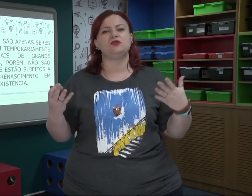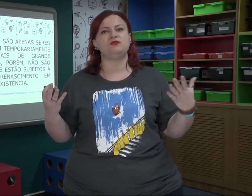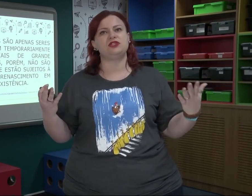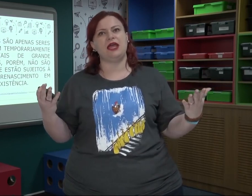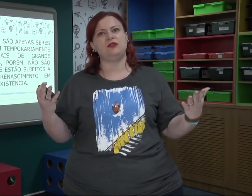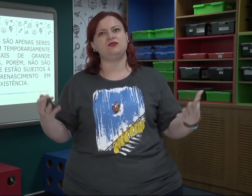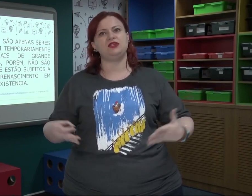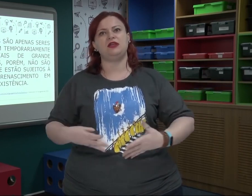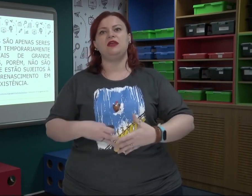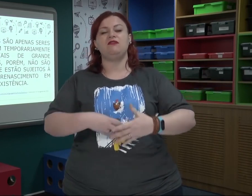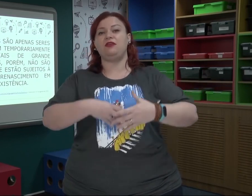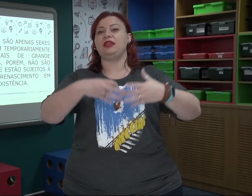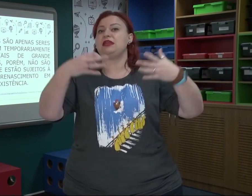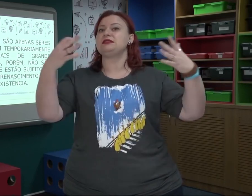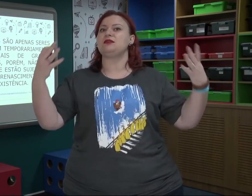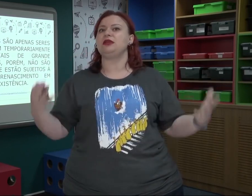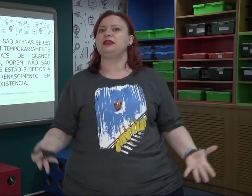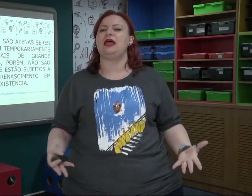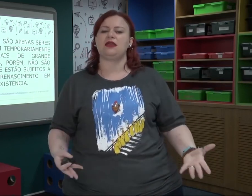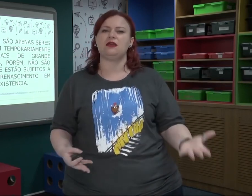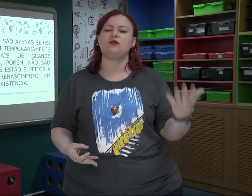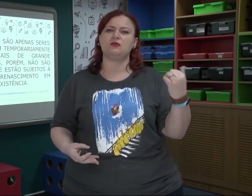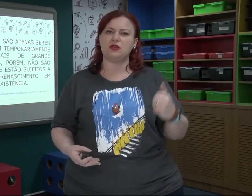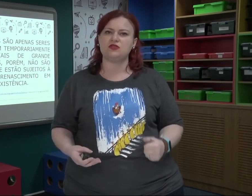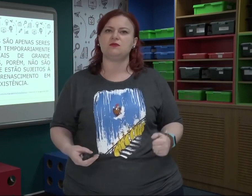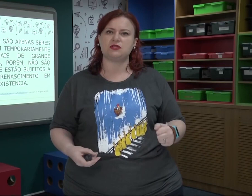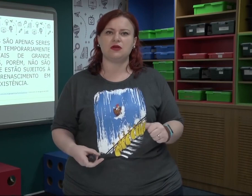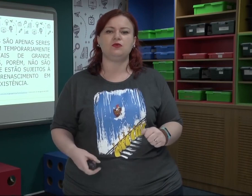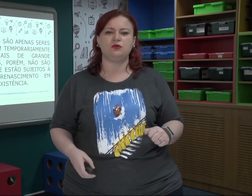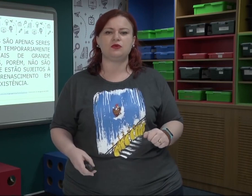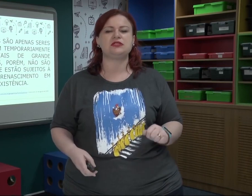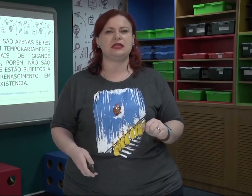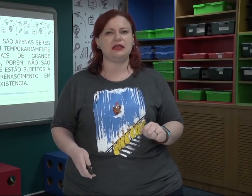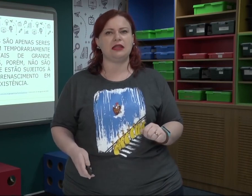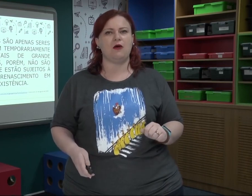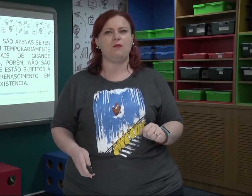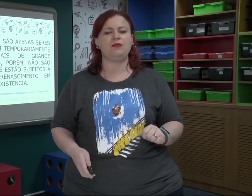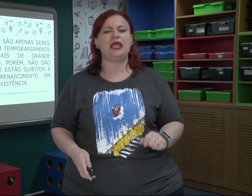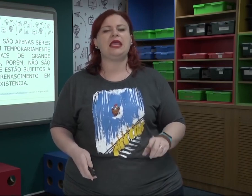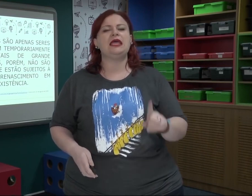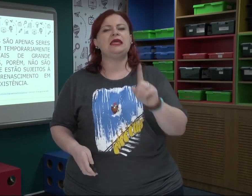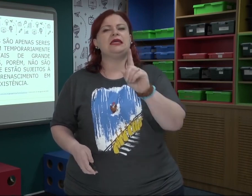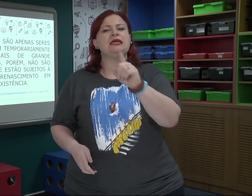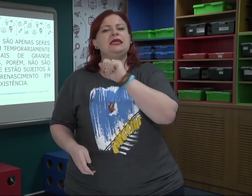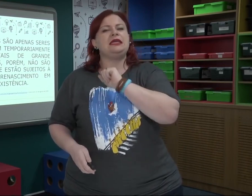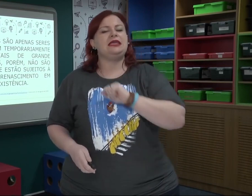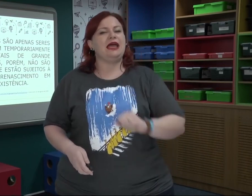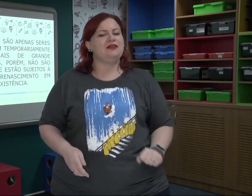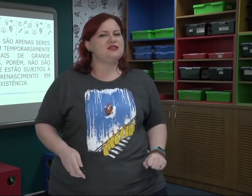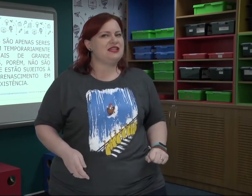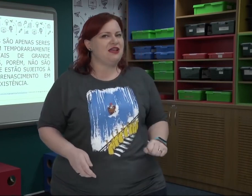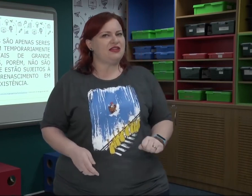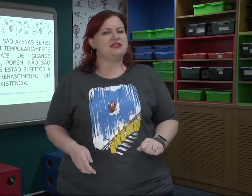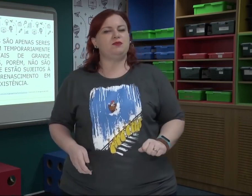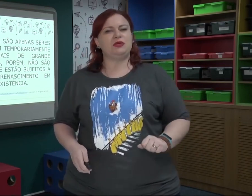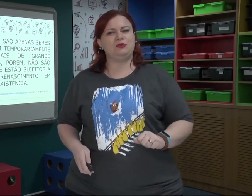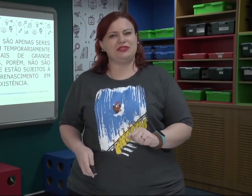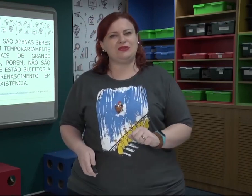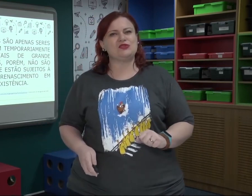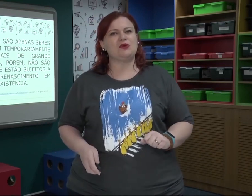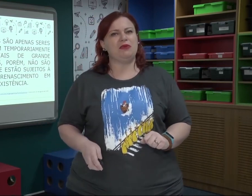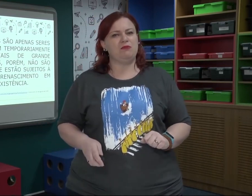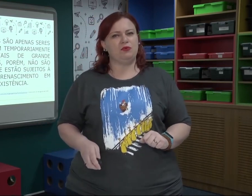são esse objeto de veneração eterna, como nós vimos na cultura ocidental. E aí você deve estar